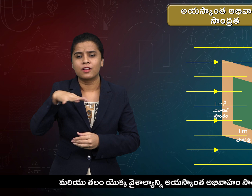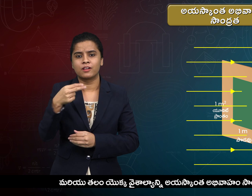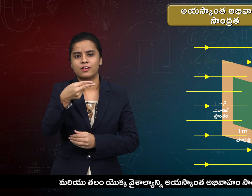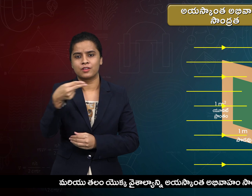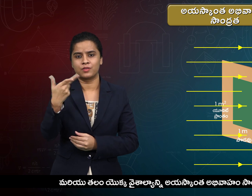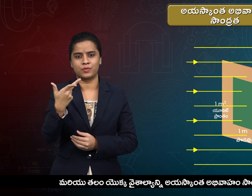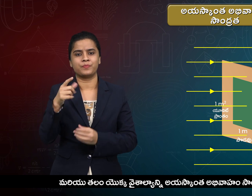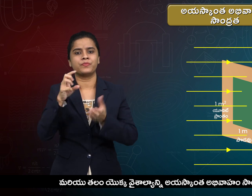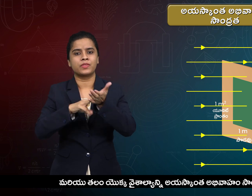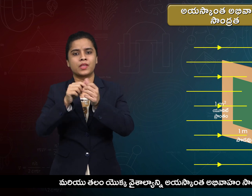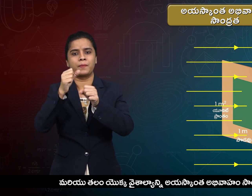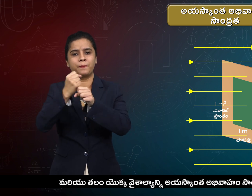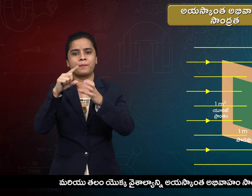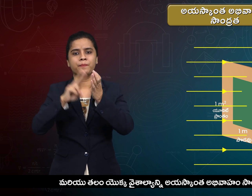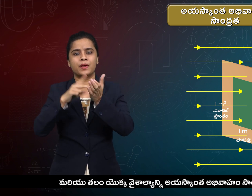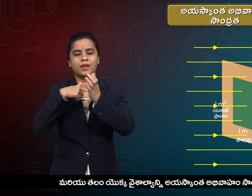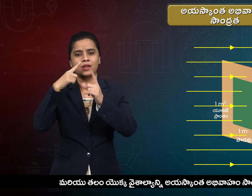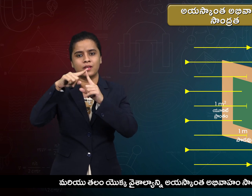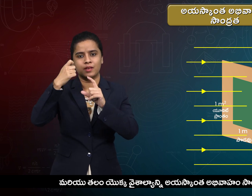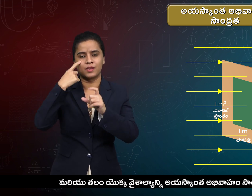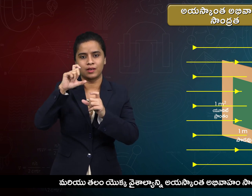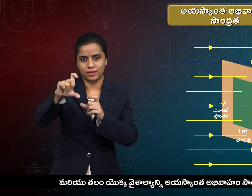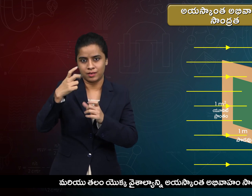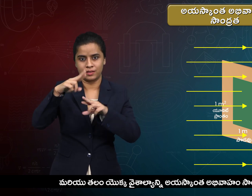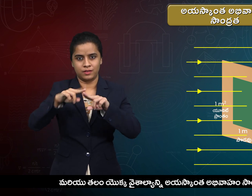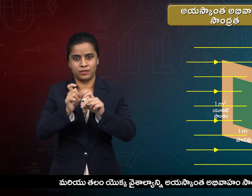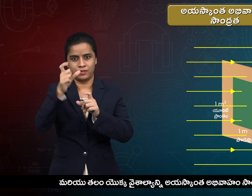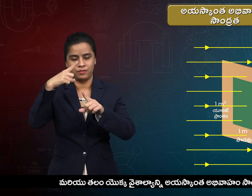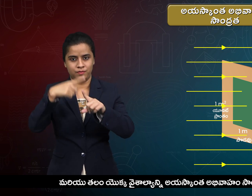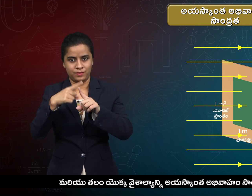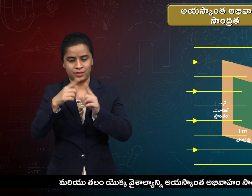వైశాల్యాన్ని అయస్కాంత అభివాహం సాంద్రత అంటారు.